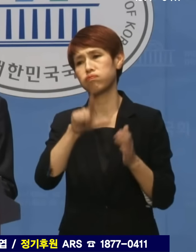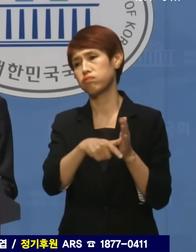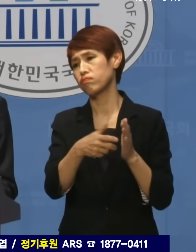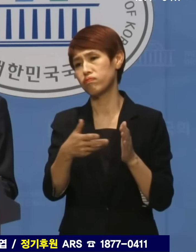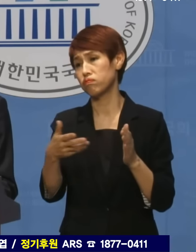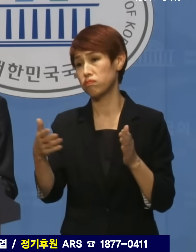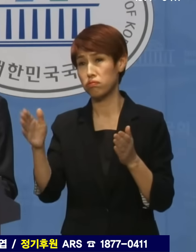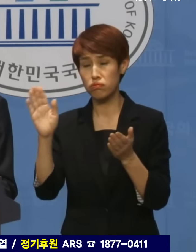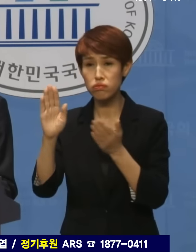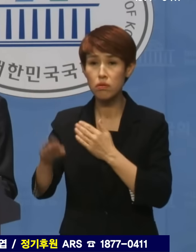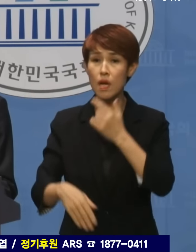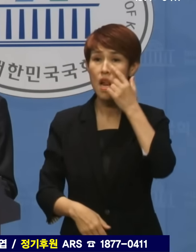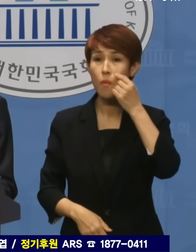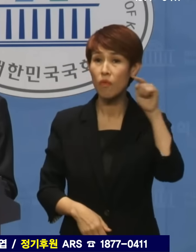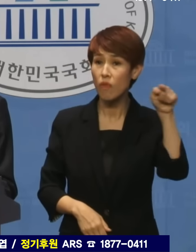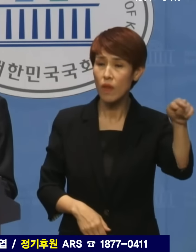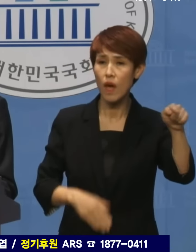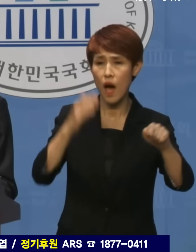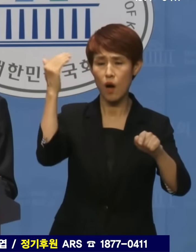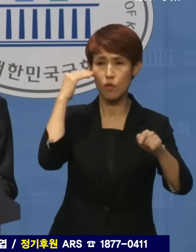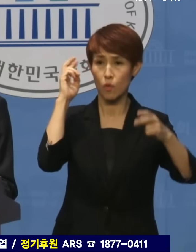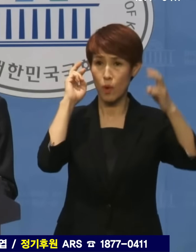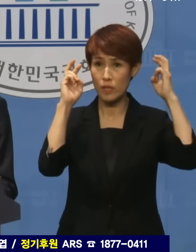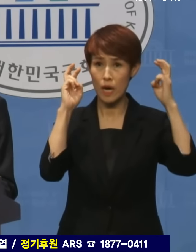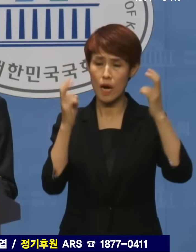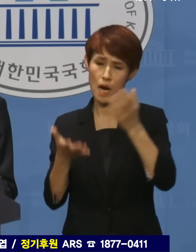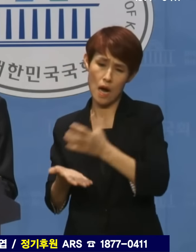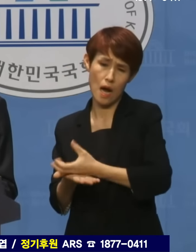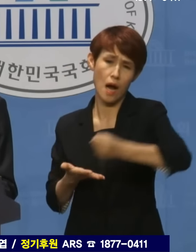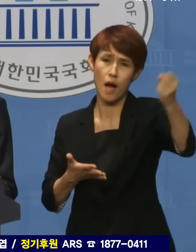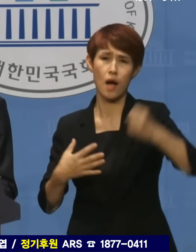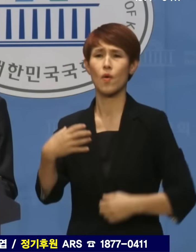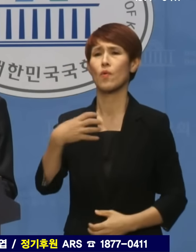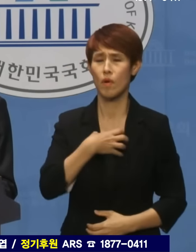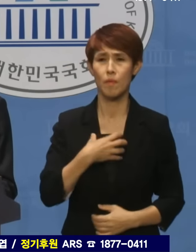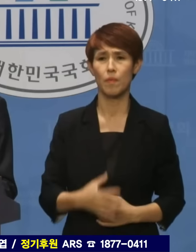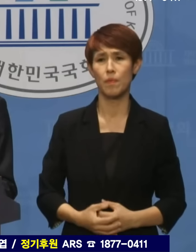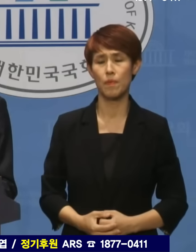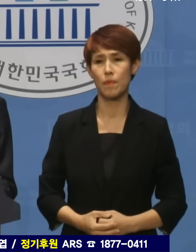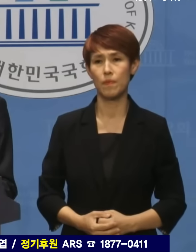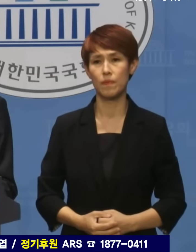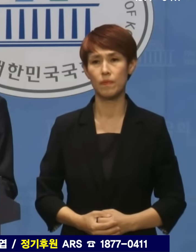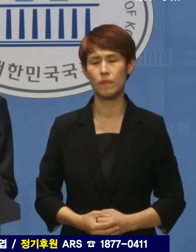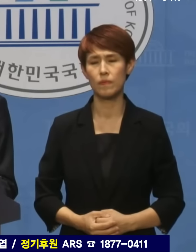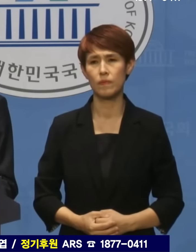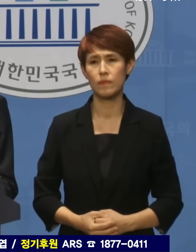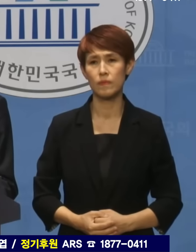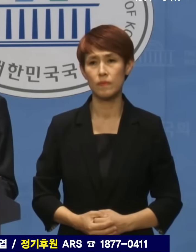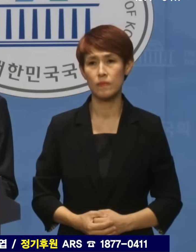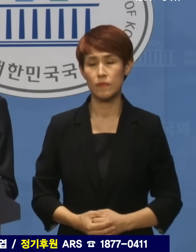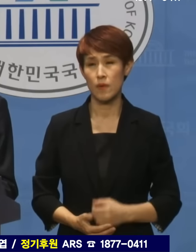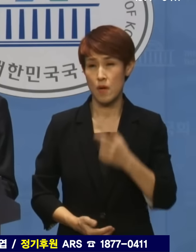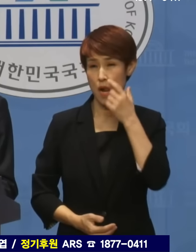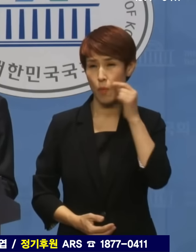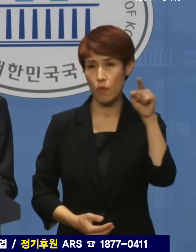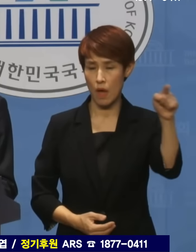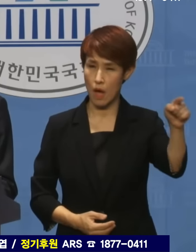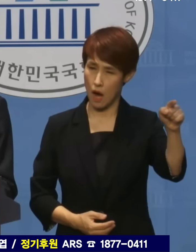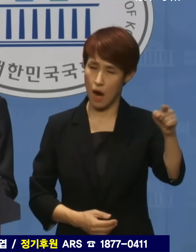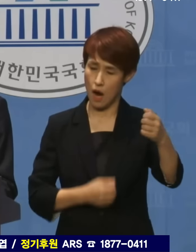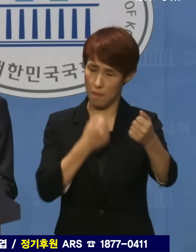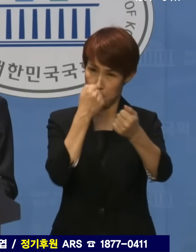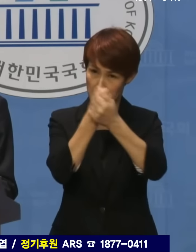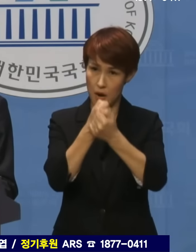하다가는 일본 정부의 우리 기업을 뺏길 판임 모릅니까 일본의 몰염치한